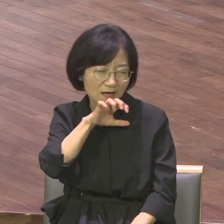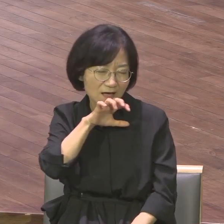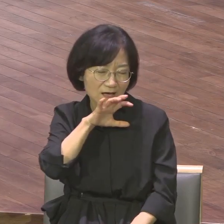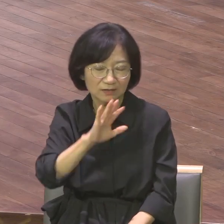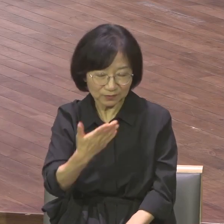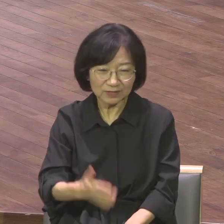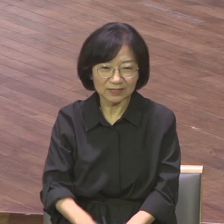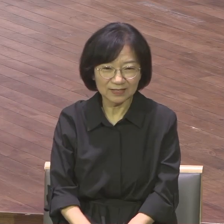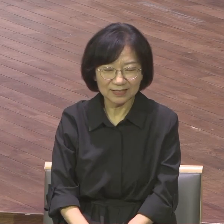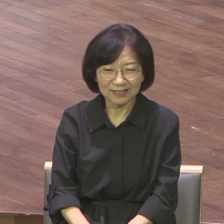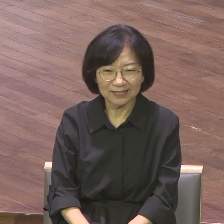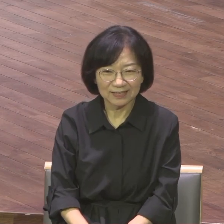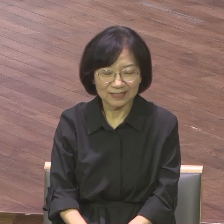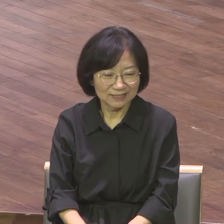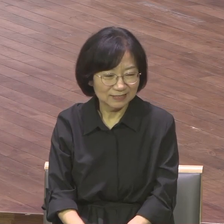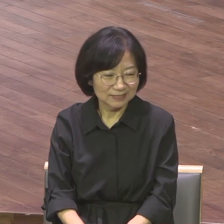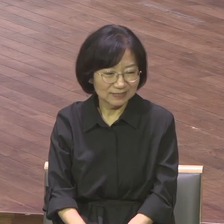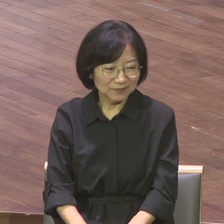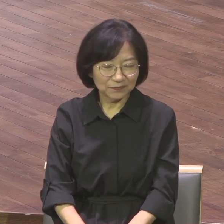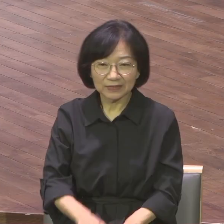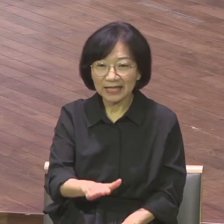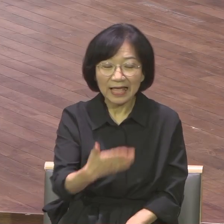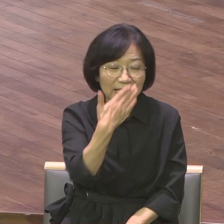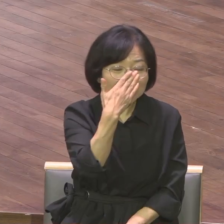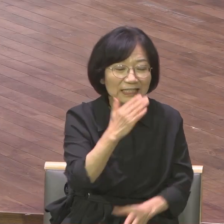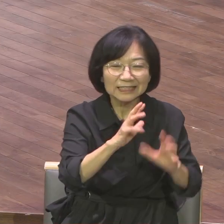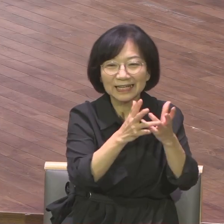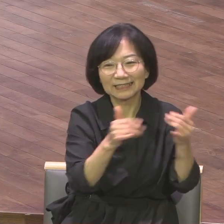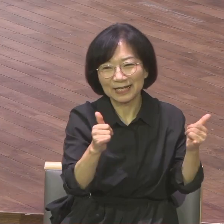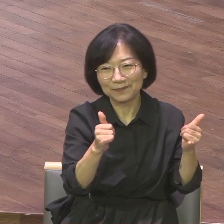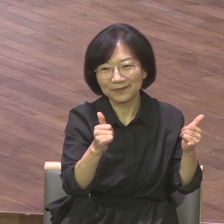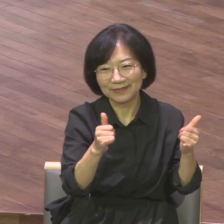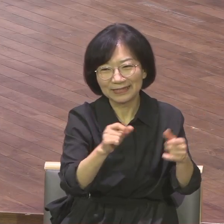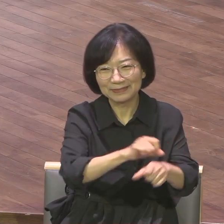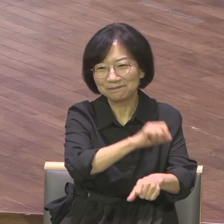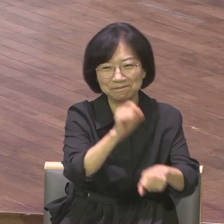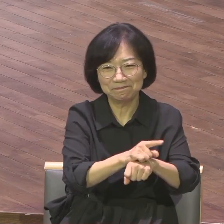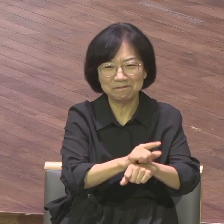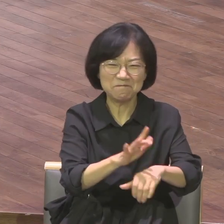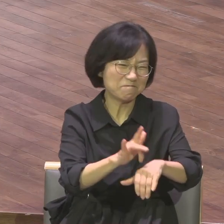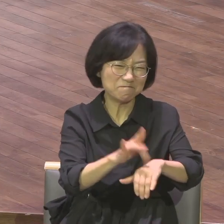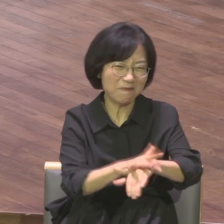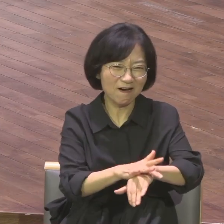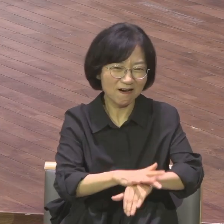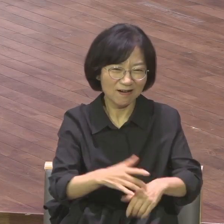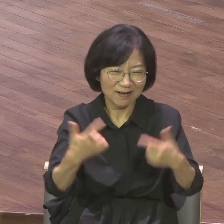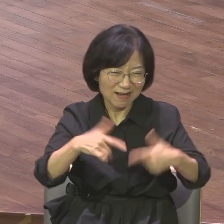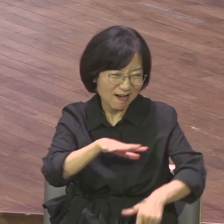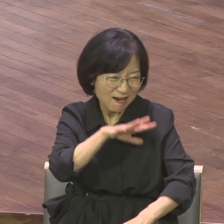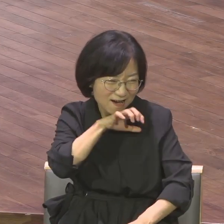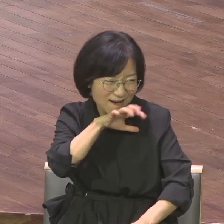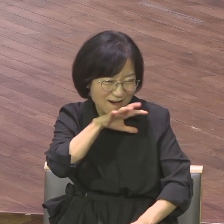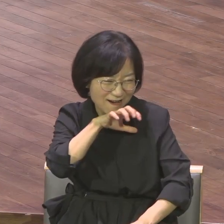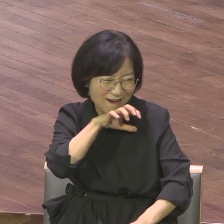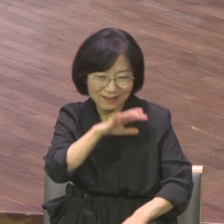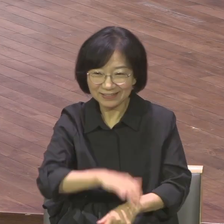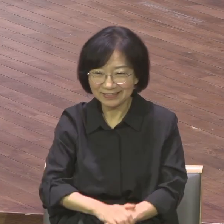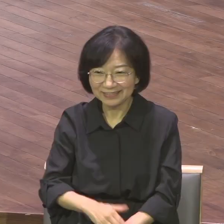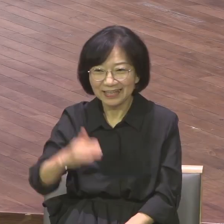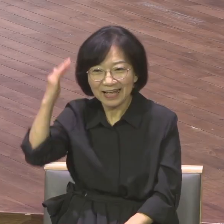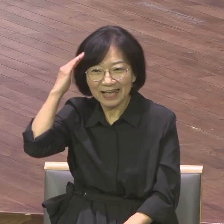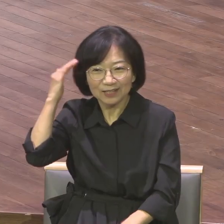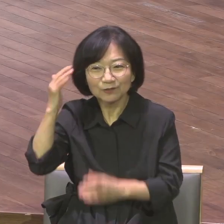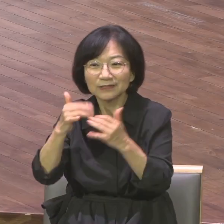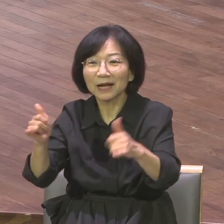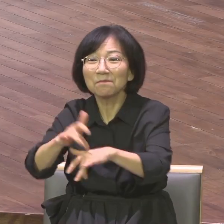불평 원망이지요. 이스라엘 백성들의 주특기잖아요. 불평 원망. 우리 한국 사람들의 주특기잖아요.